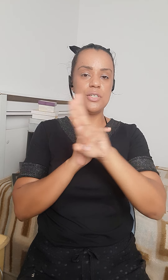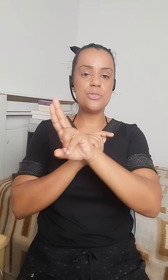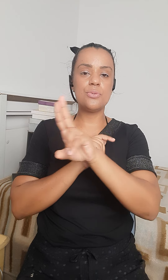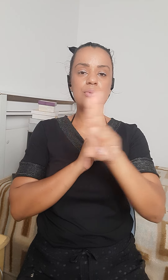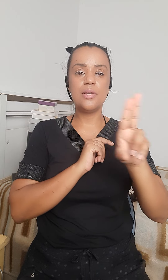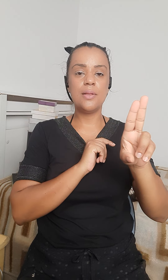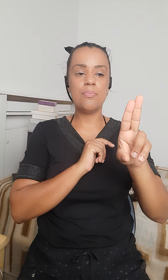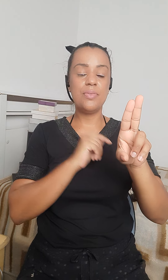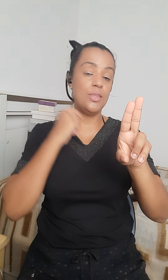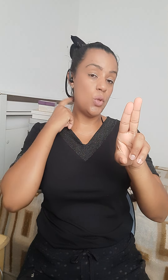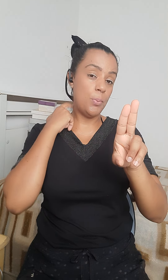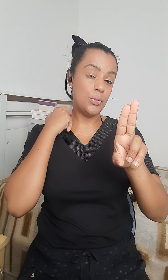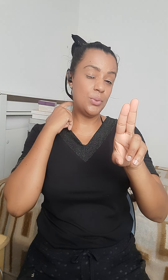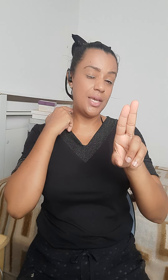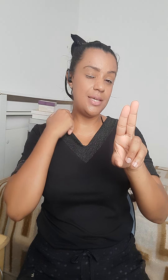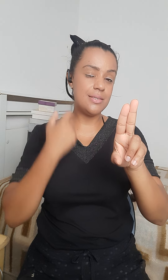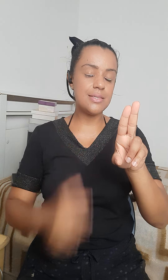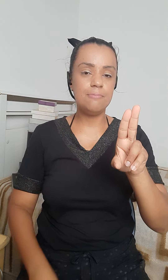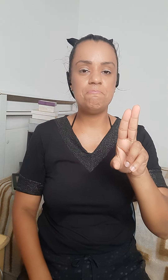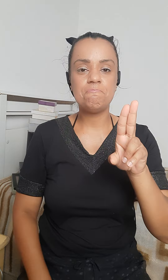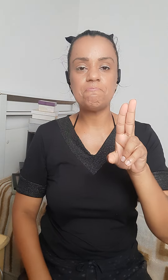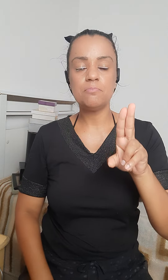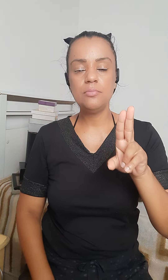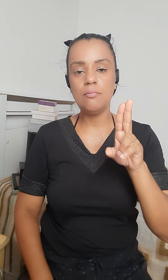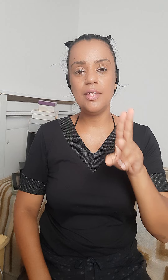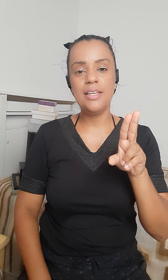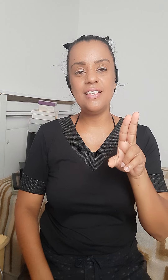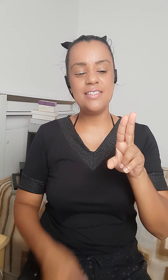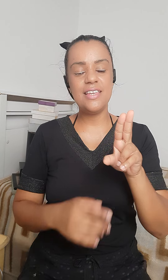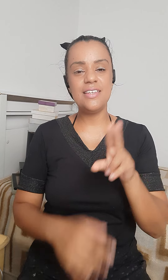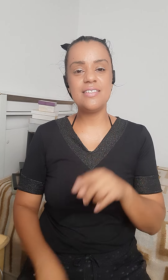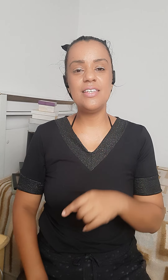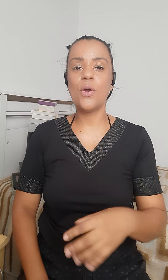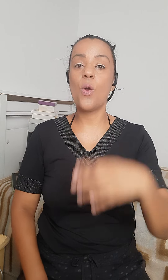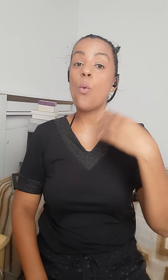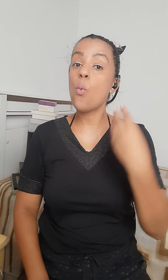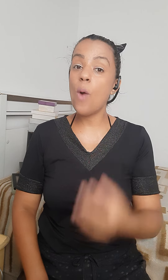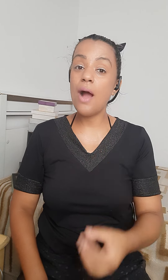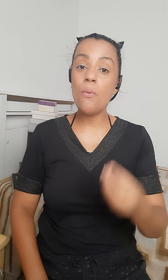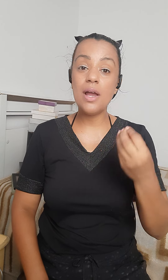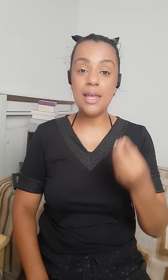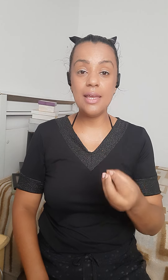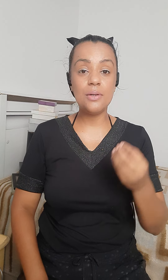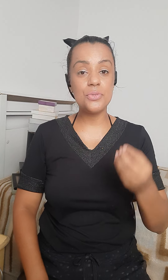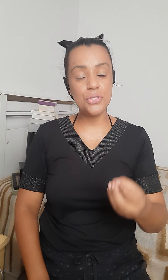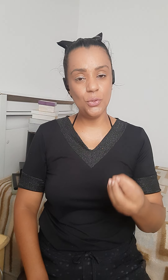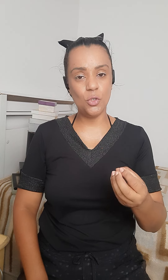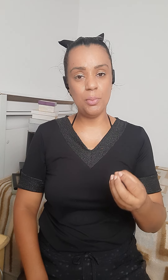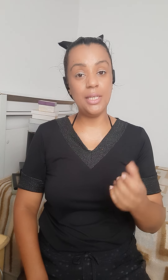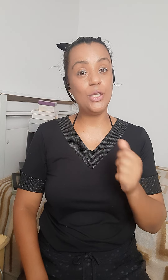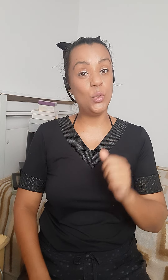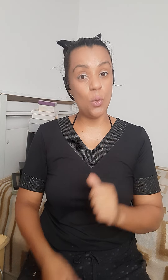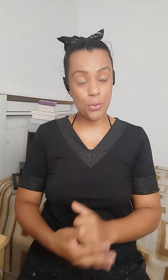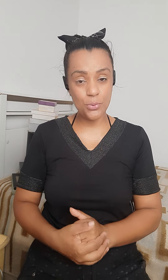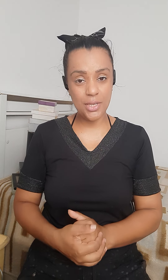isso, no português, seria assim, ó, qual é o seu nome no